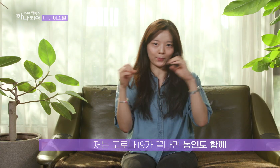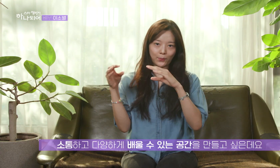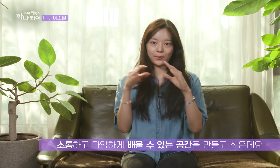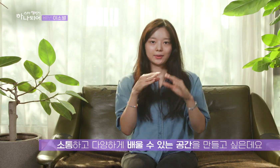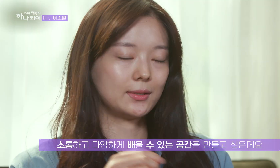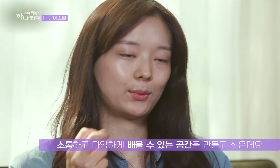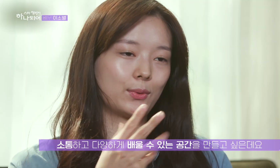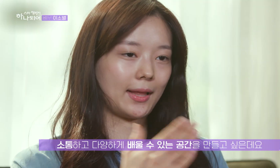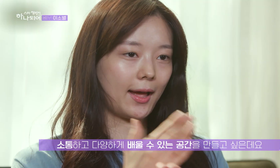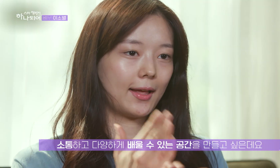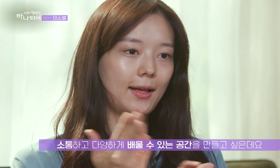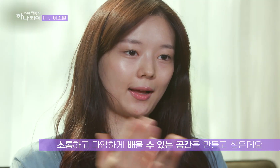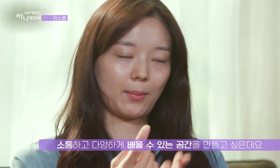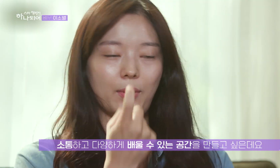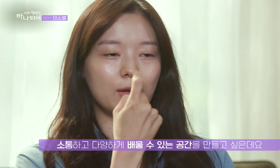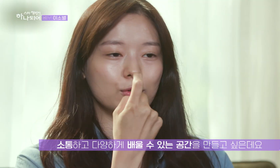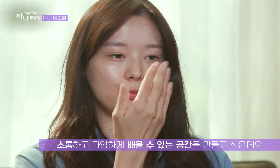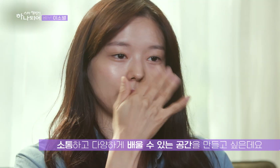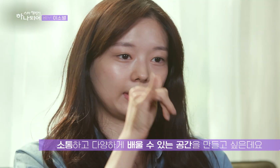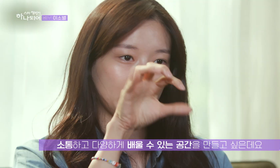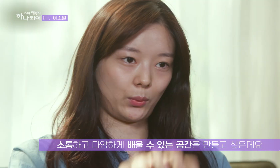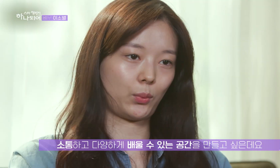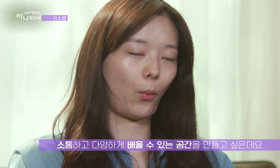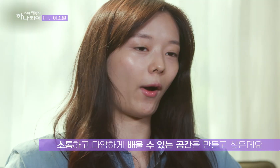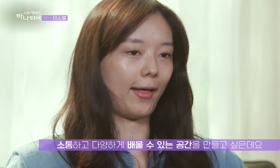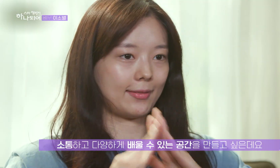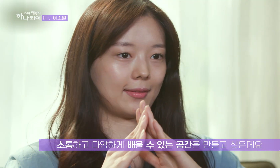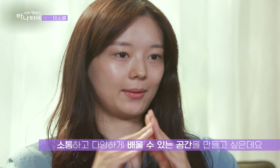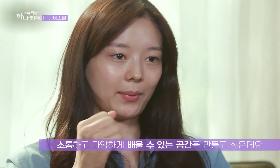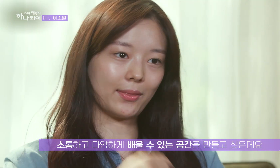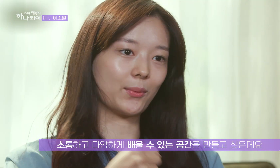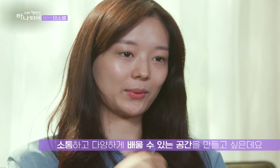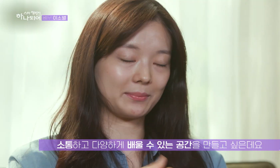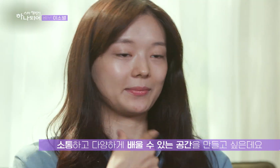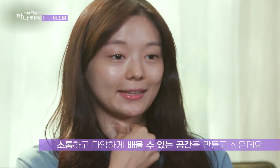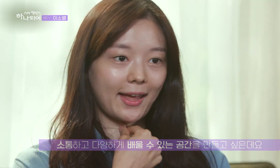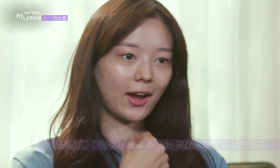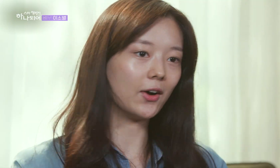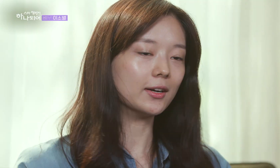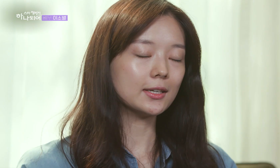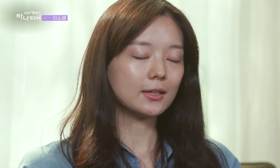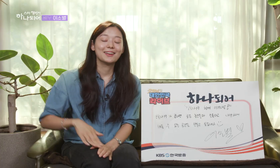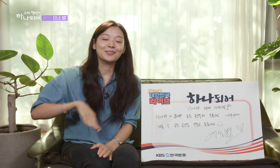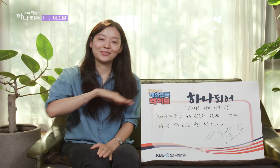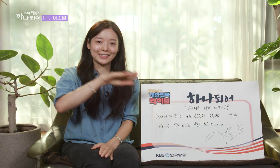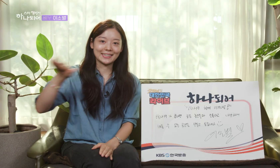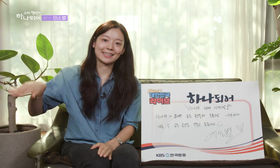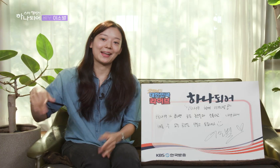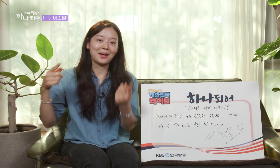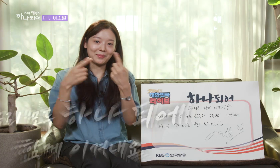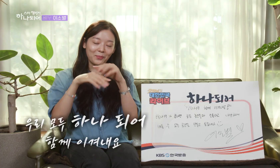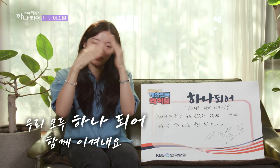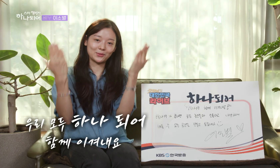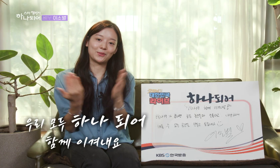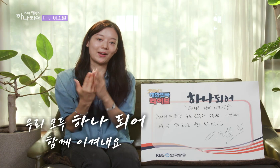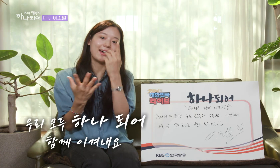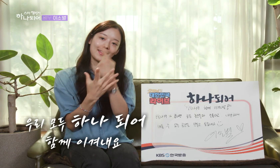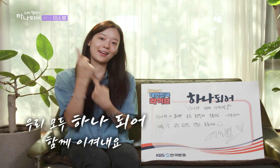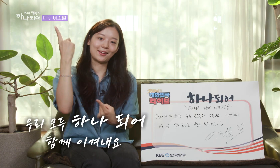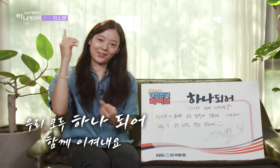소통하고 그리고 다양하게 배울 수 있는 공학 만들고 싶은데요. 우리 모두